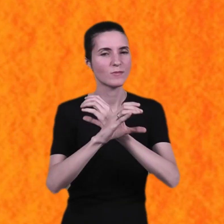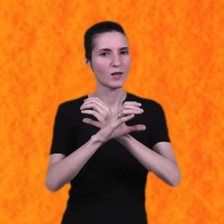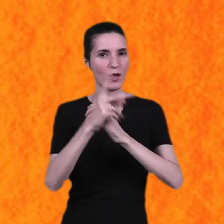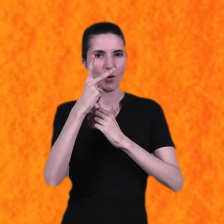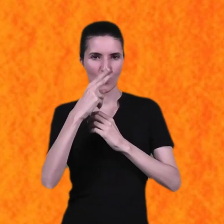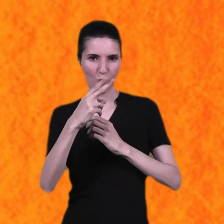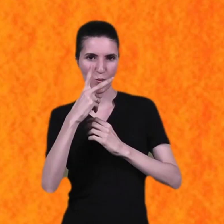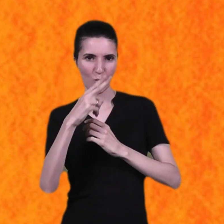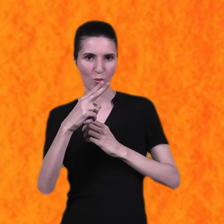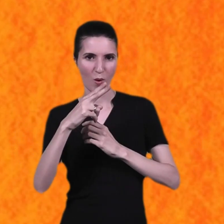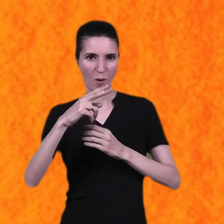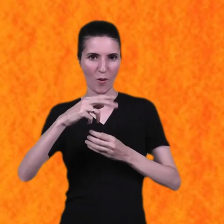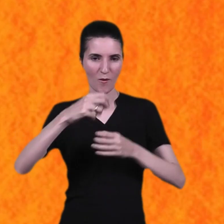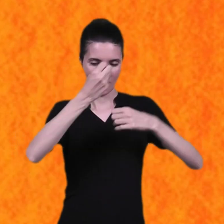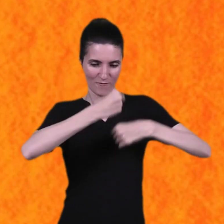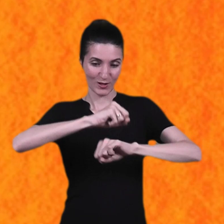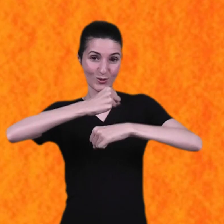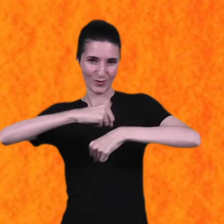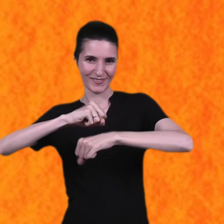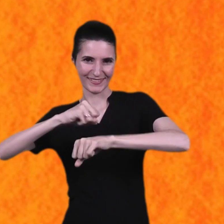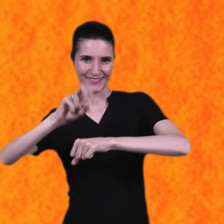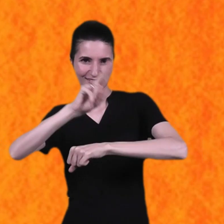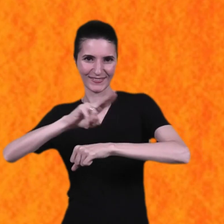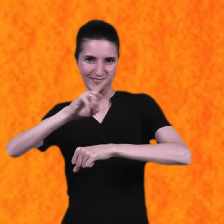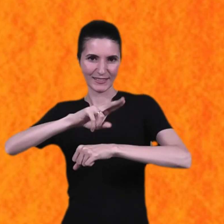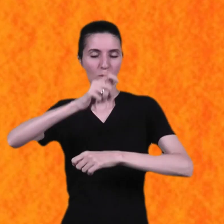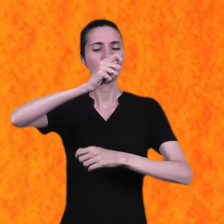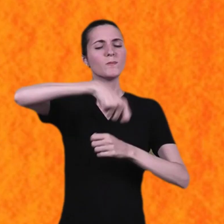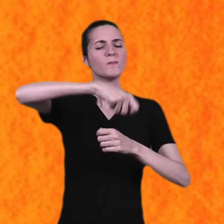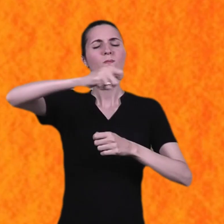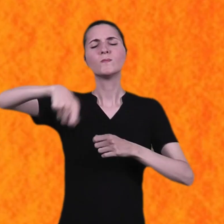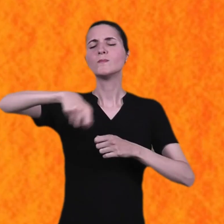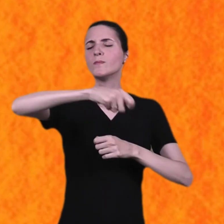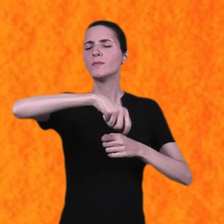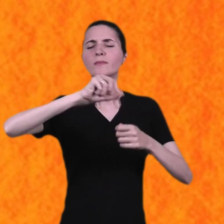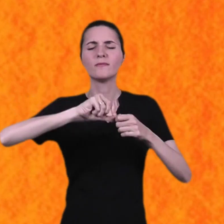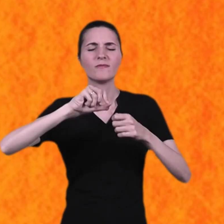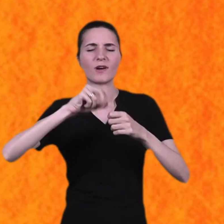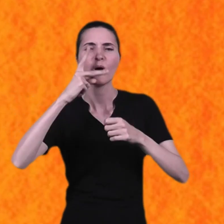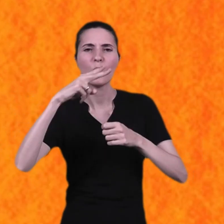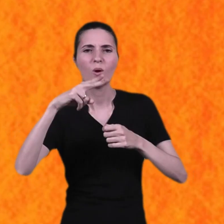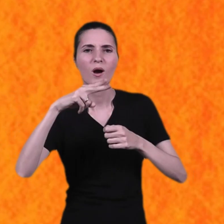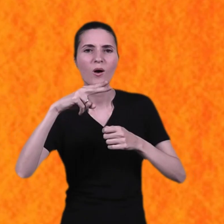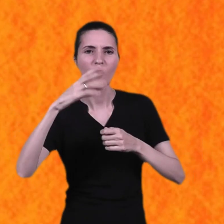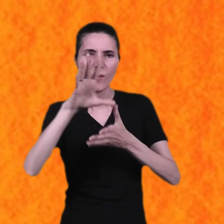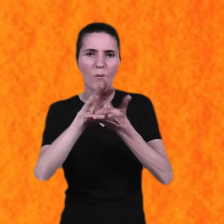um cabo de vassoura, um bastão, o que quer que seja, de bengala,